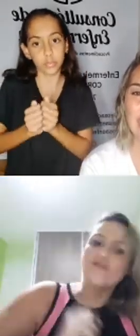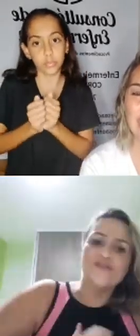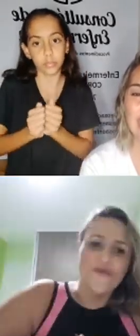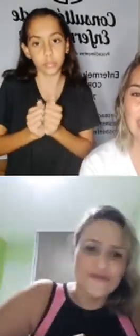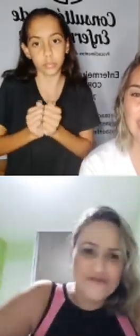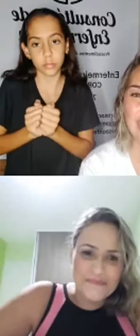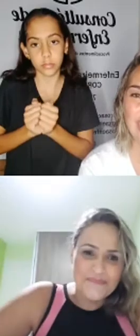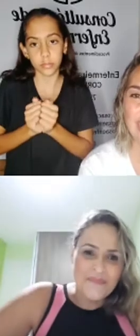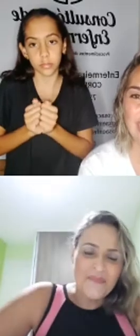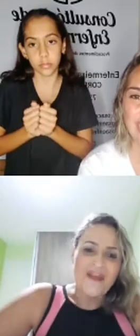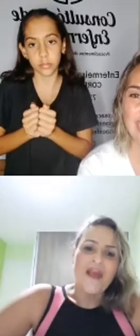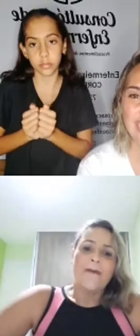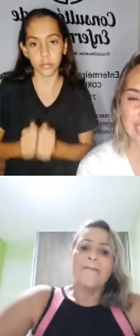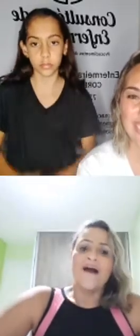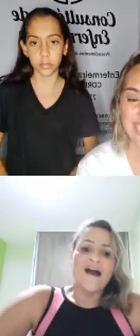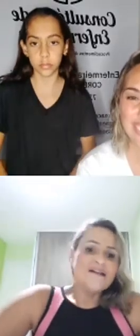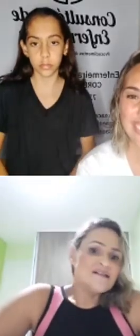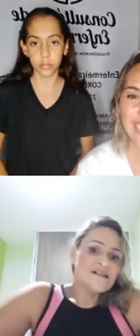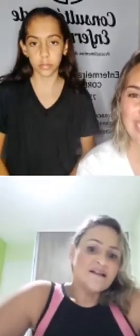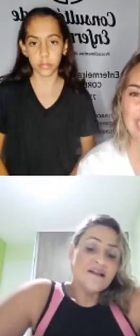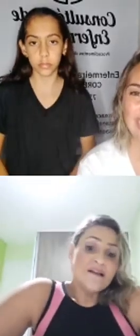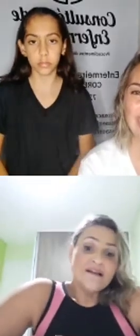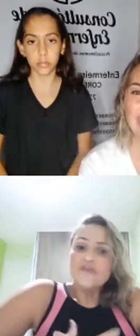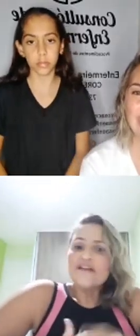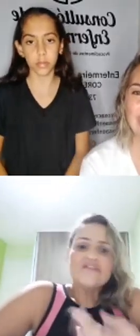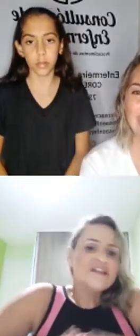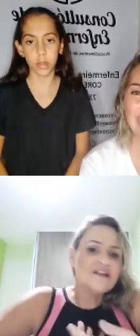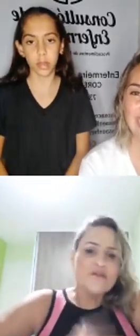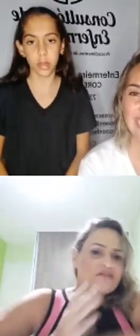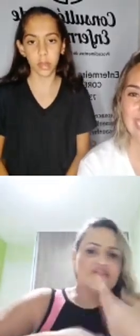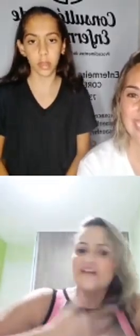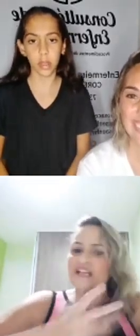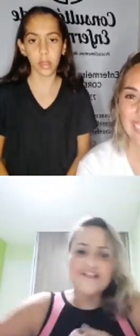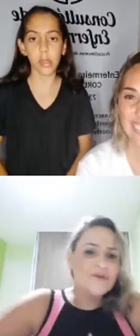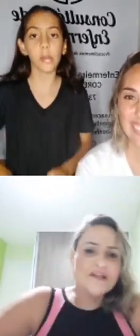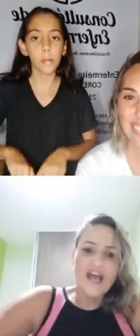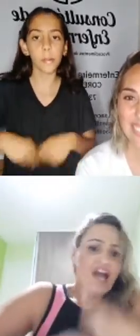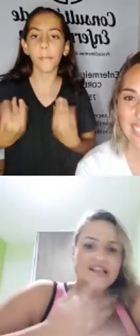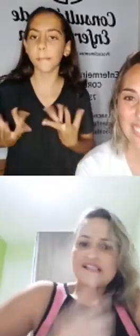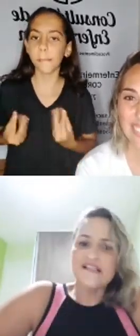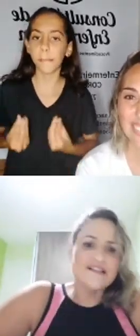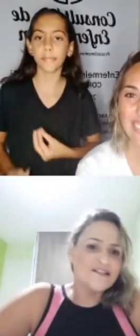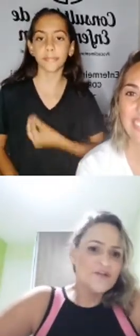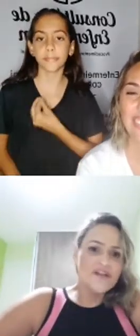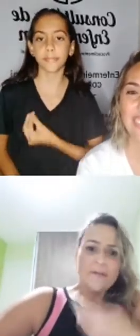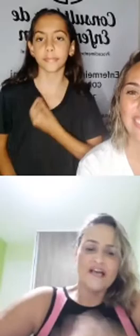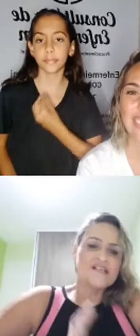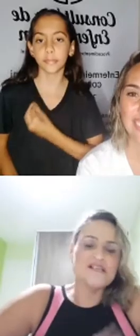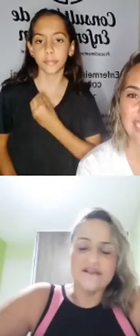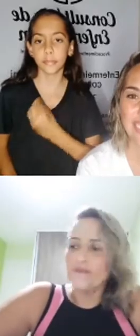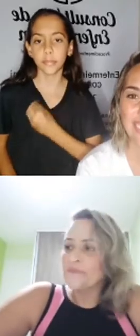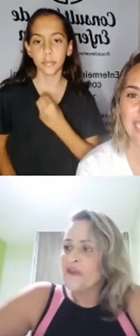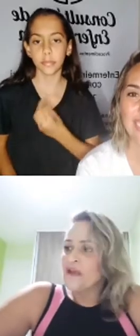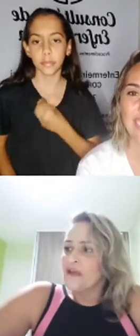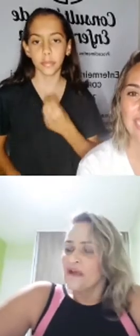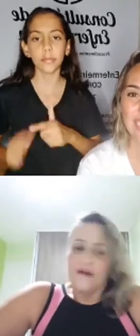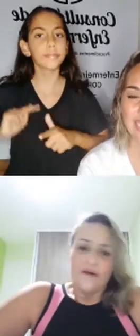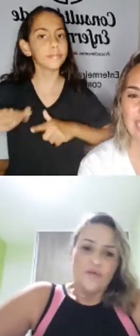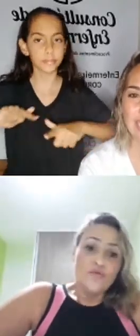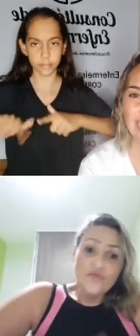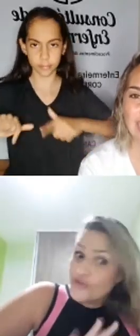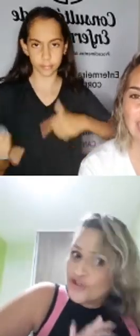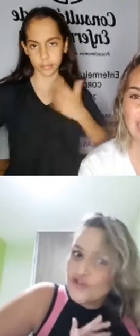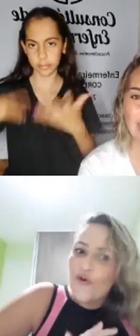poucos sonhos. Mas, e muita vida, eu vou vivendo e realizando e aparecendo.